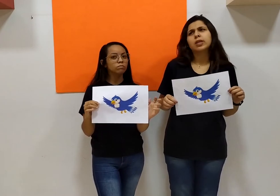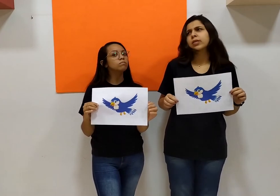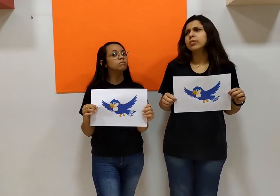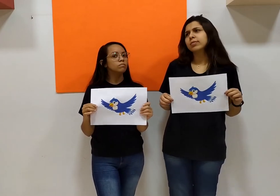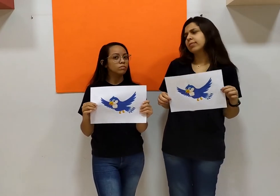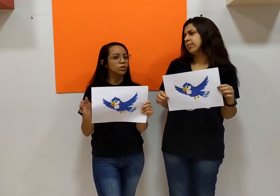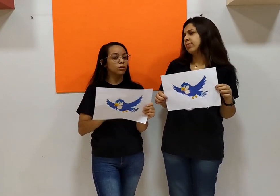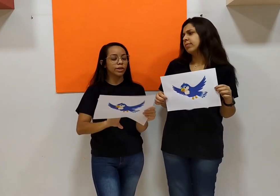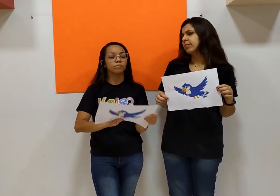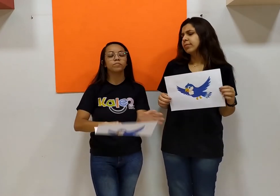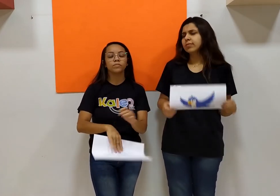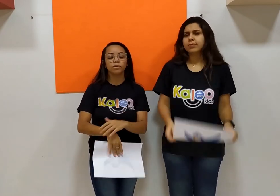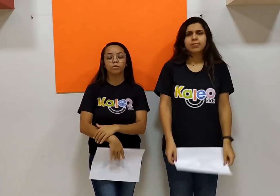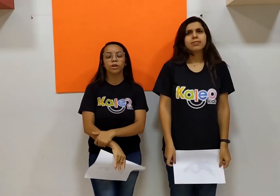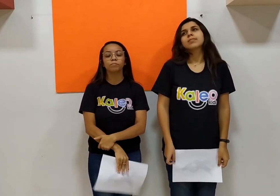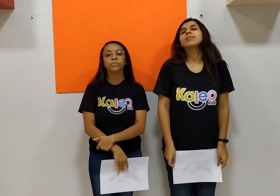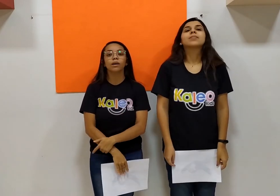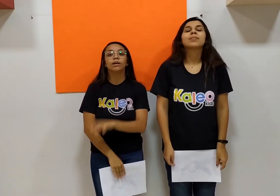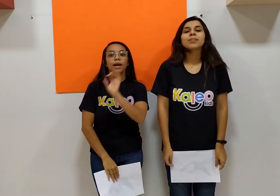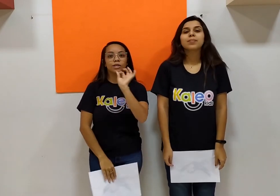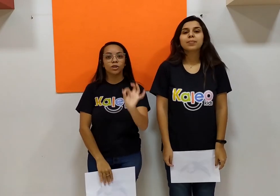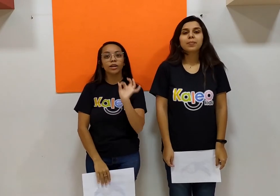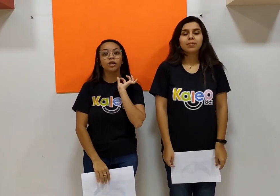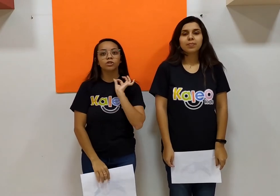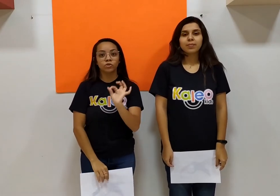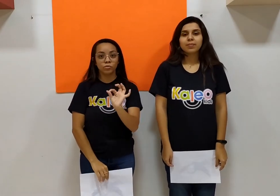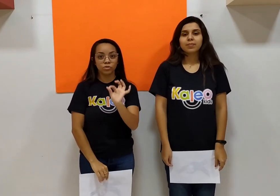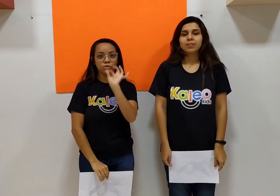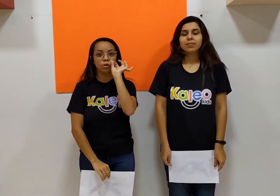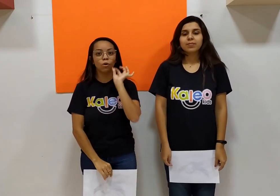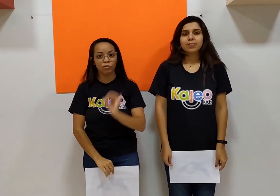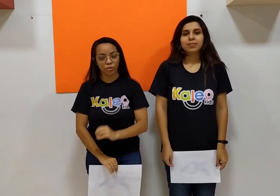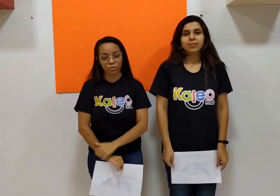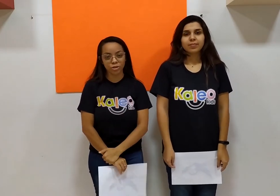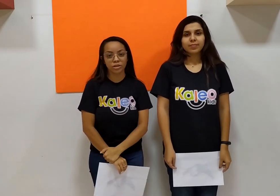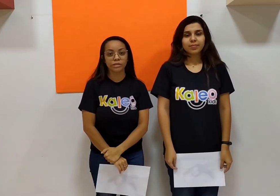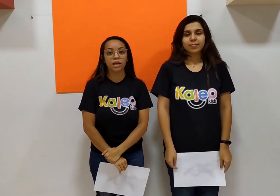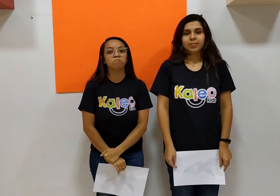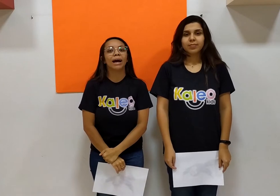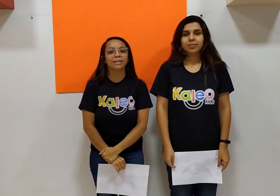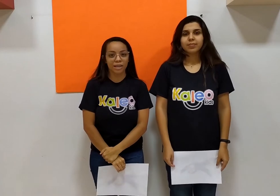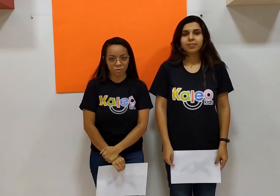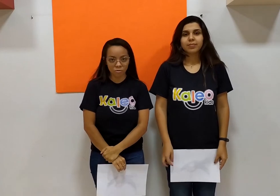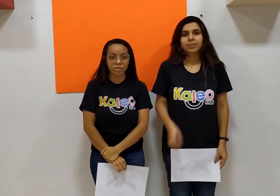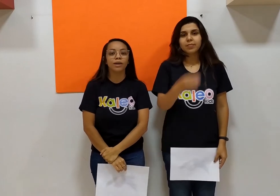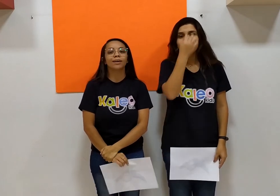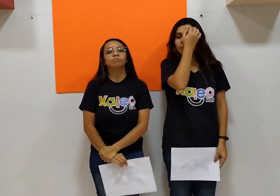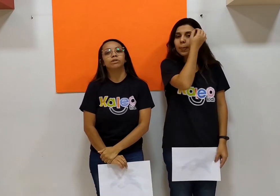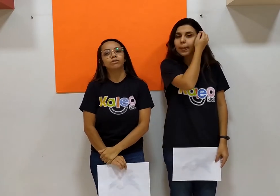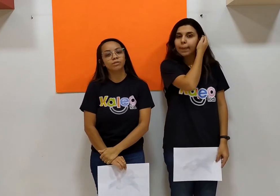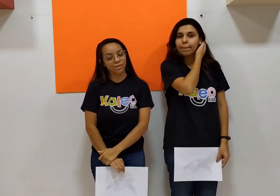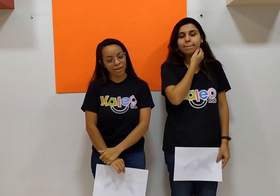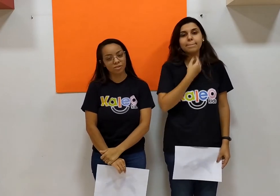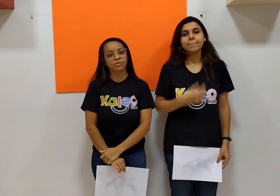Não. Ok, então vamos lá. A história que nós vamos ouvir hoje está em Mateus, capítulo 6,